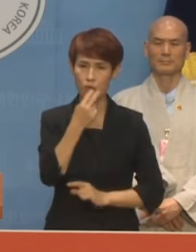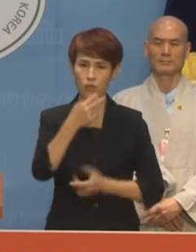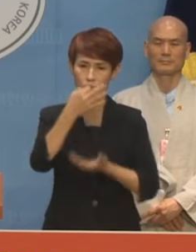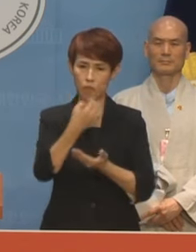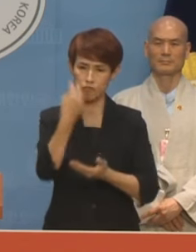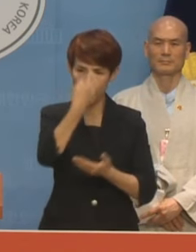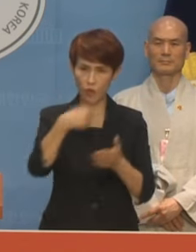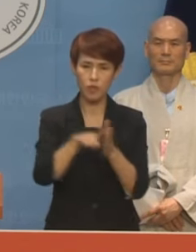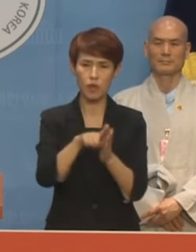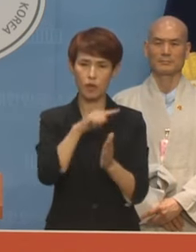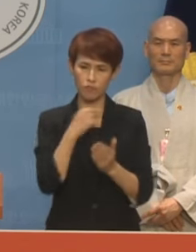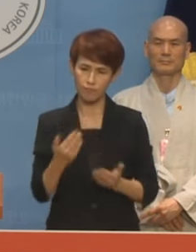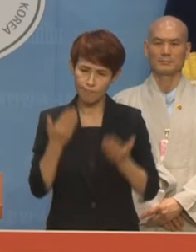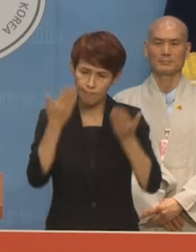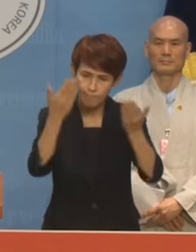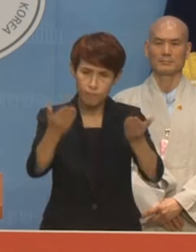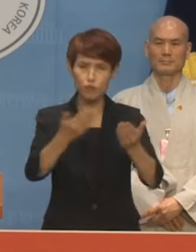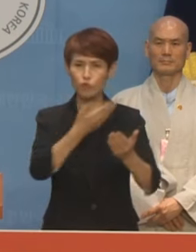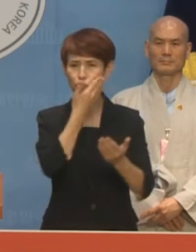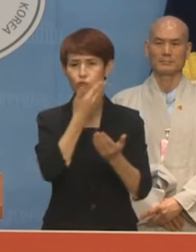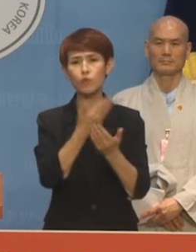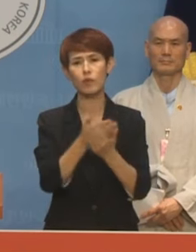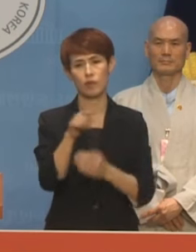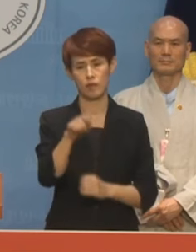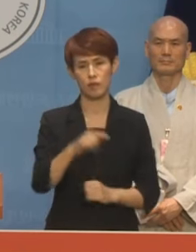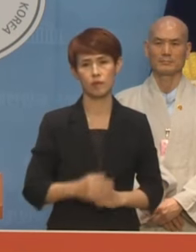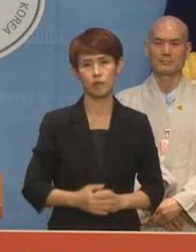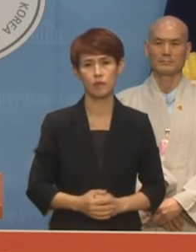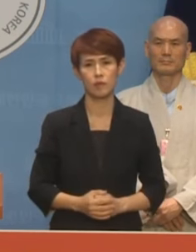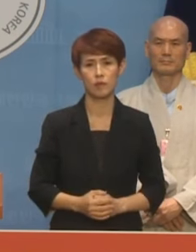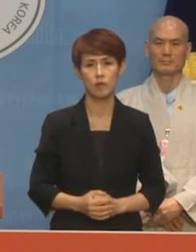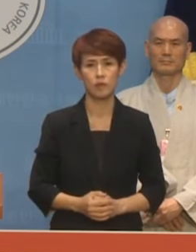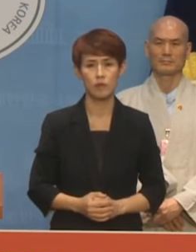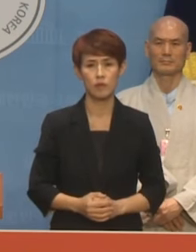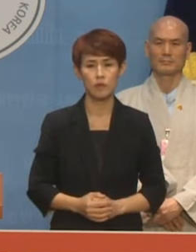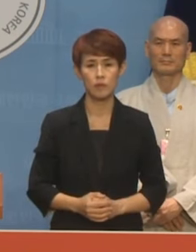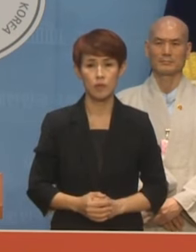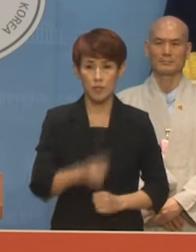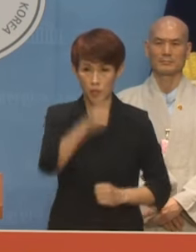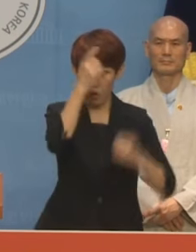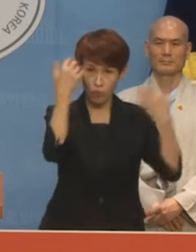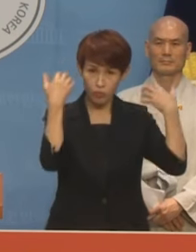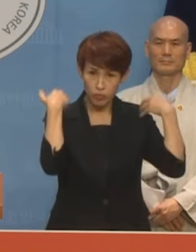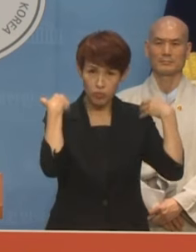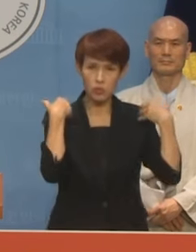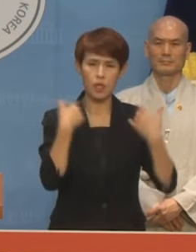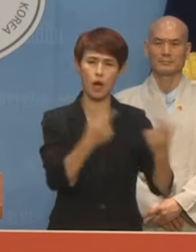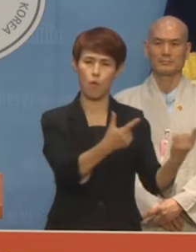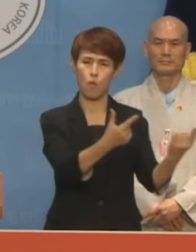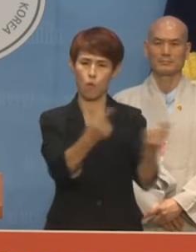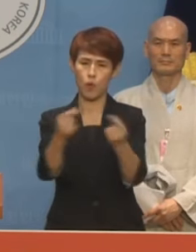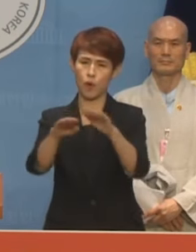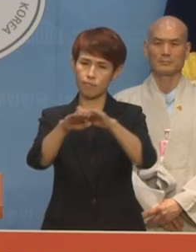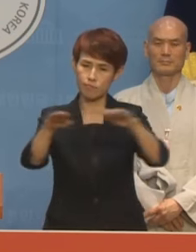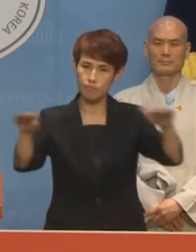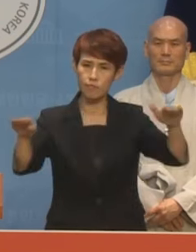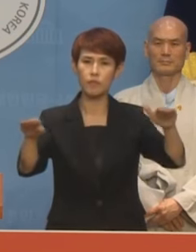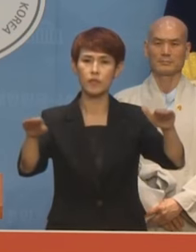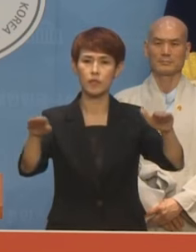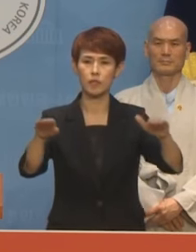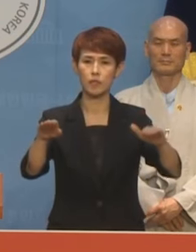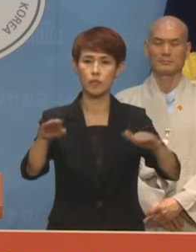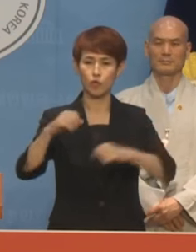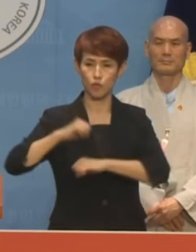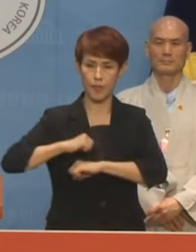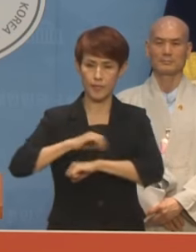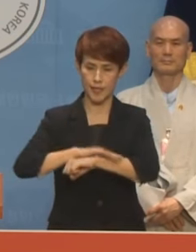목숨까지 담보로 내놓을 만큼 위중하고 신성한 것이다. 정부는 누구에게나 공평하고 정의롭게 이 의무를